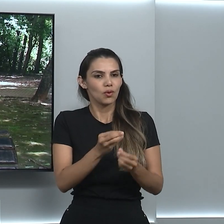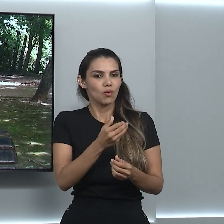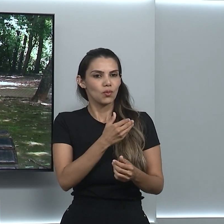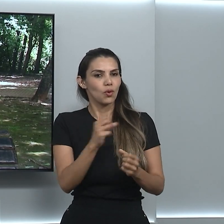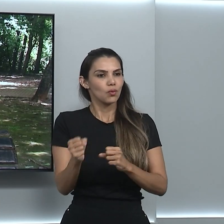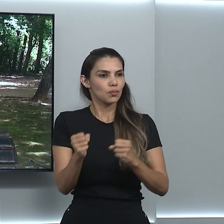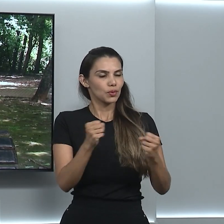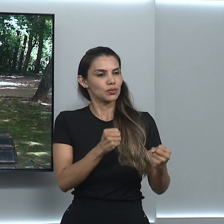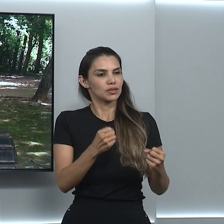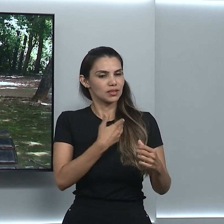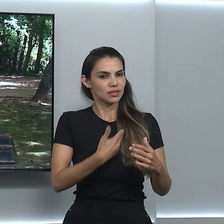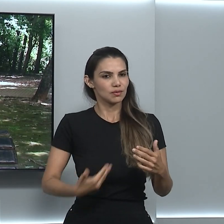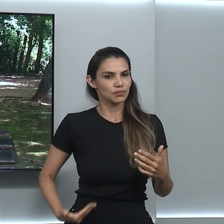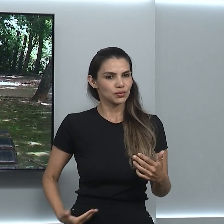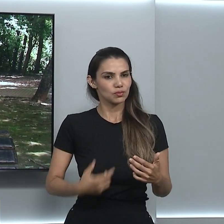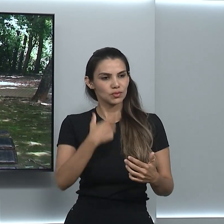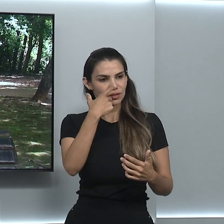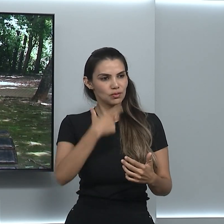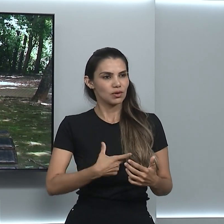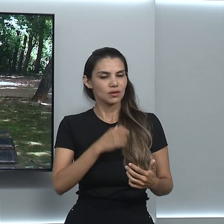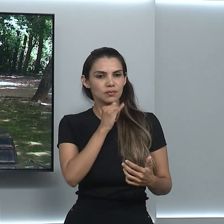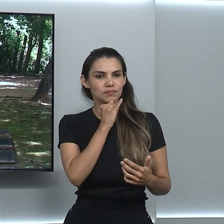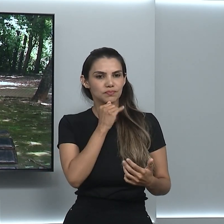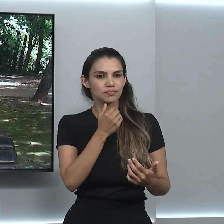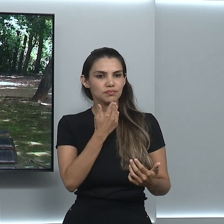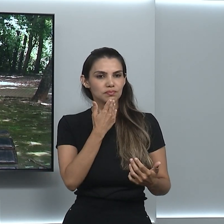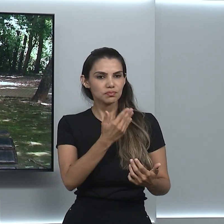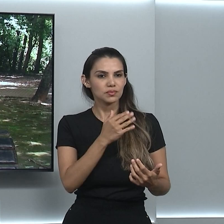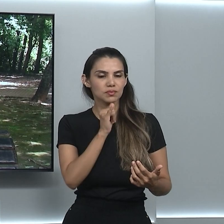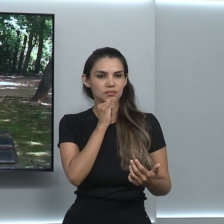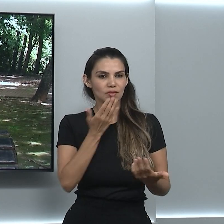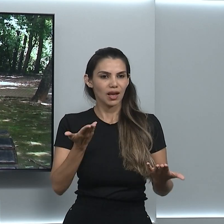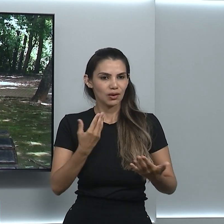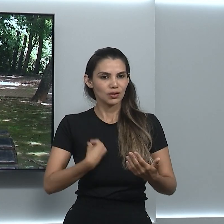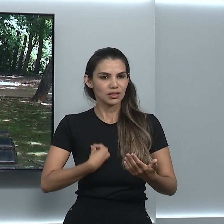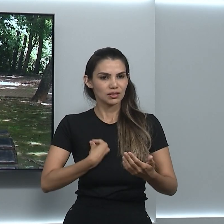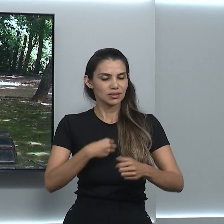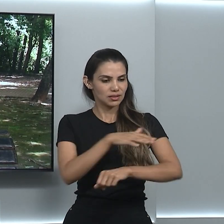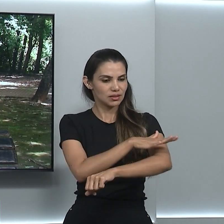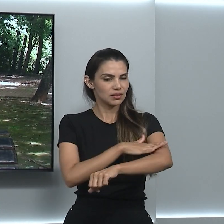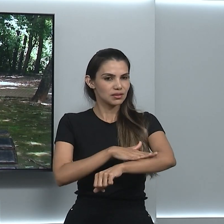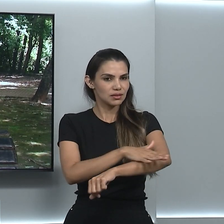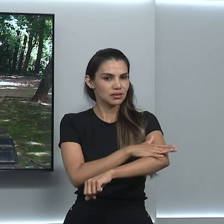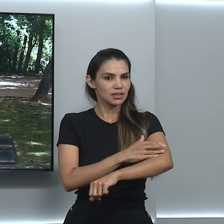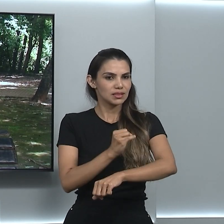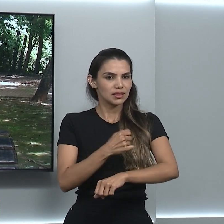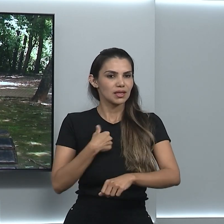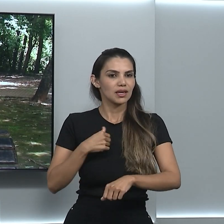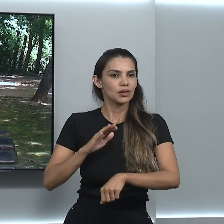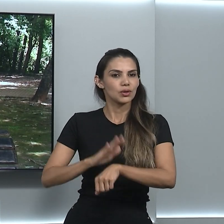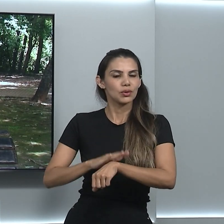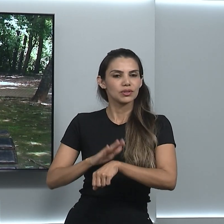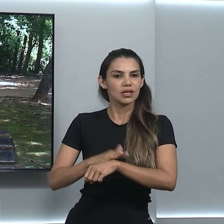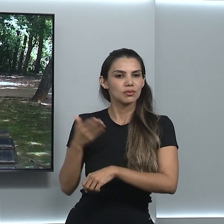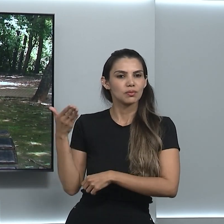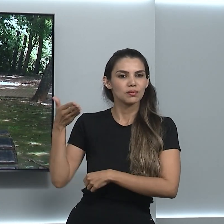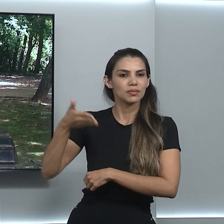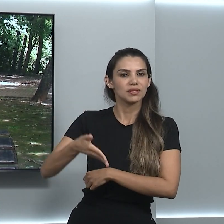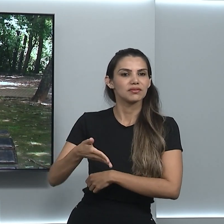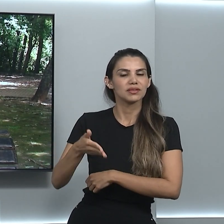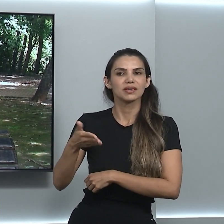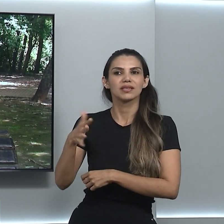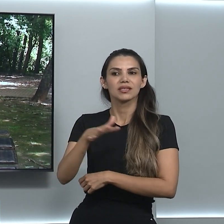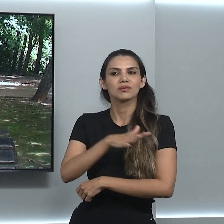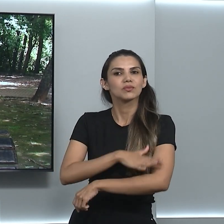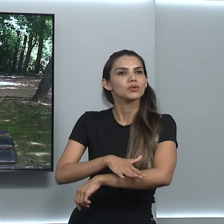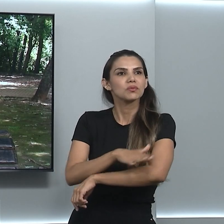poder público em relação, por exemplo, a esse parque em que eu me encontro agora, se eu simplesmente não tenho tempo para vir aqui. E o meu trabalho é aqui do lado, mas